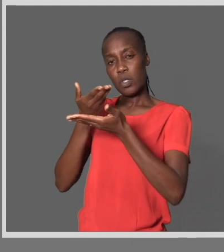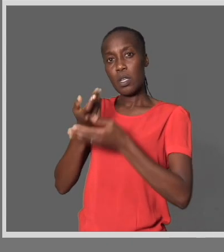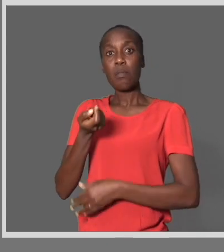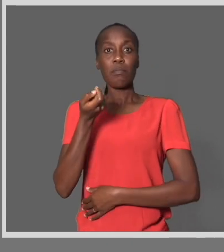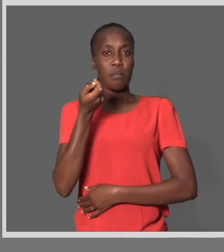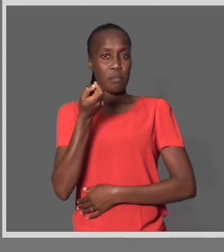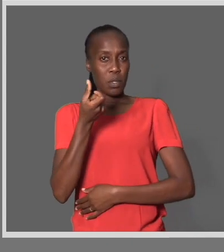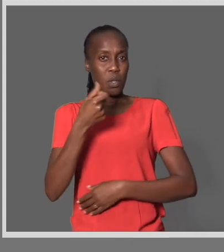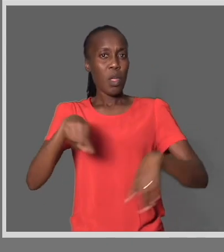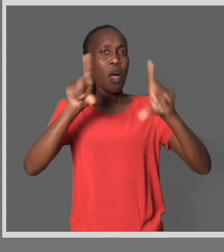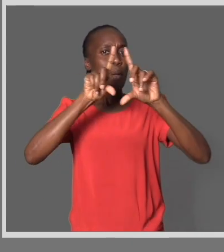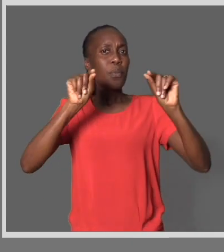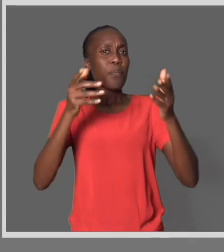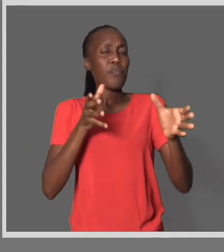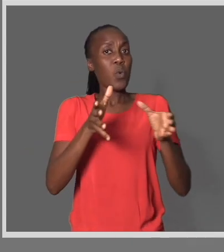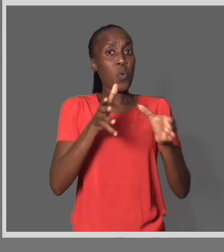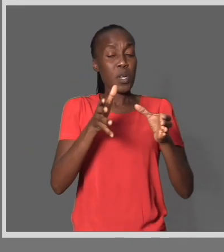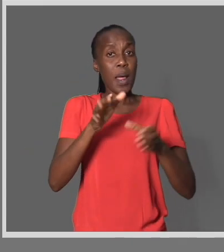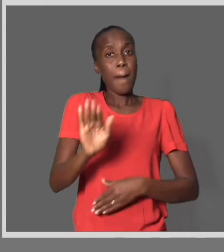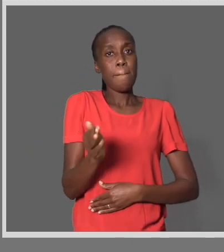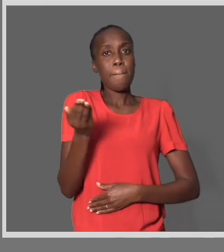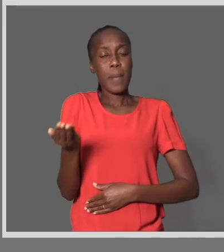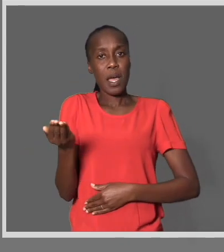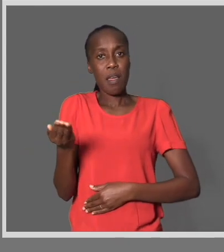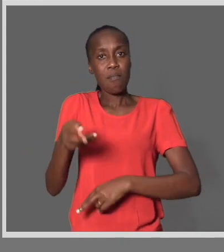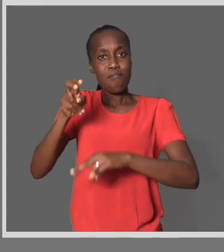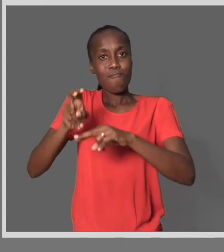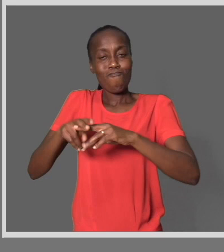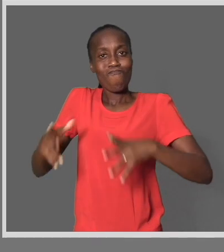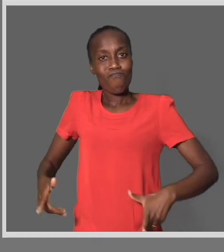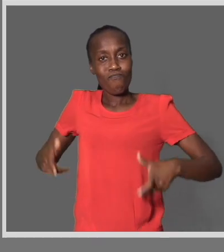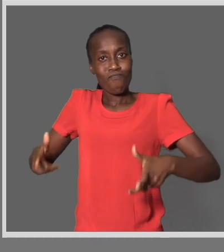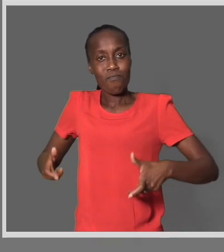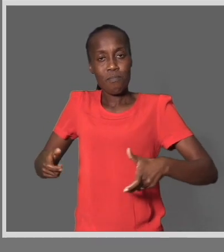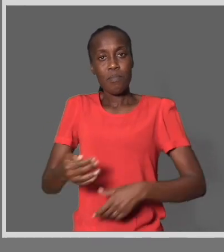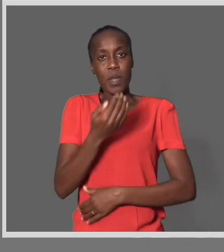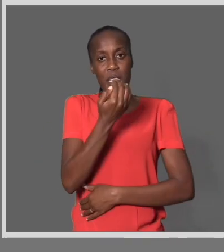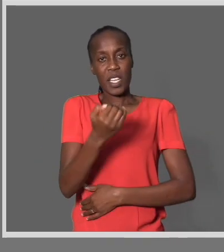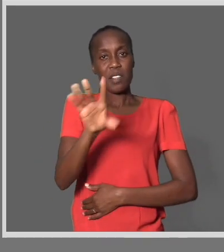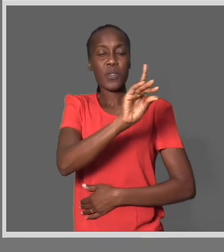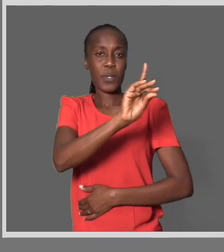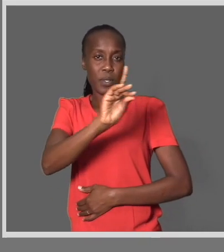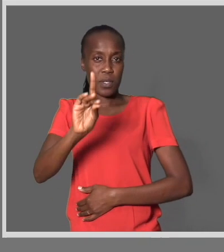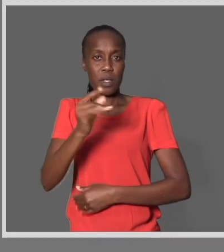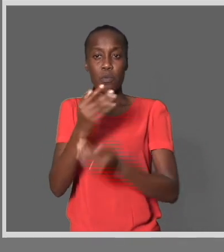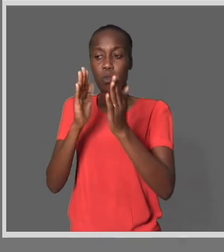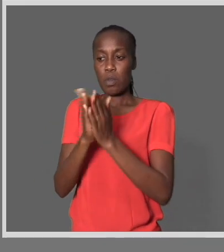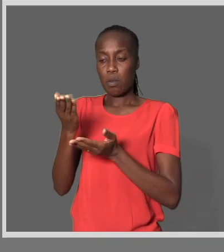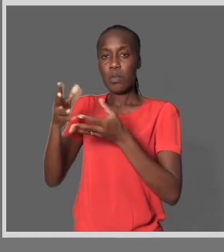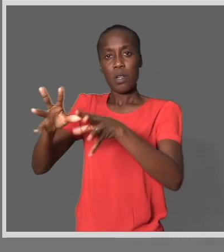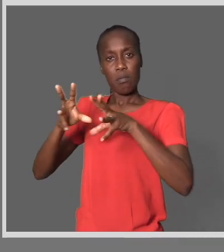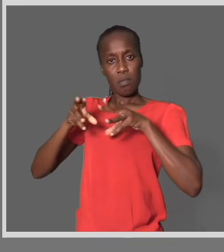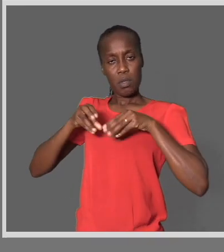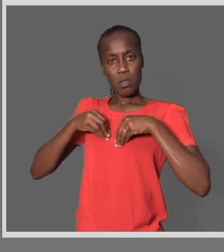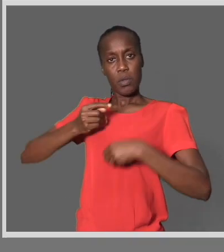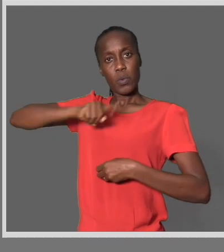um pouco sobre quais são os cuidados para a aquisição de uma cadeira de roda para uma criança com necessidade educativa especial. Erick, muito obrigado por ter